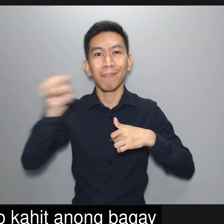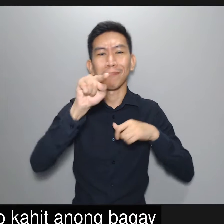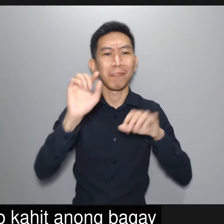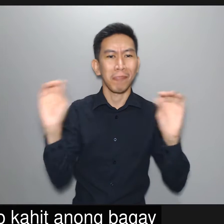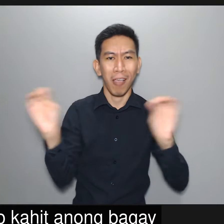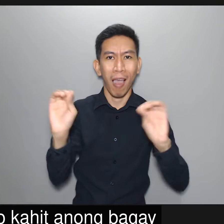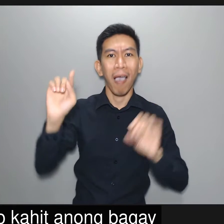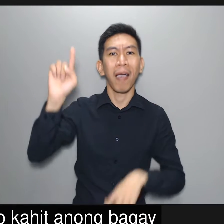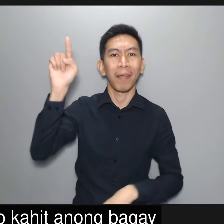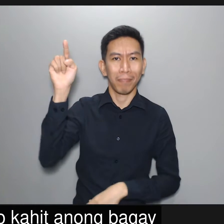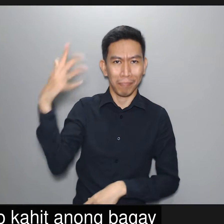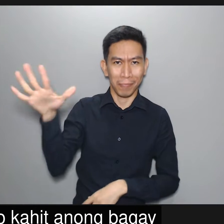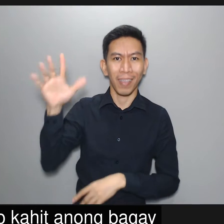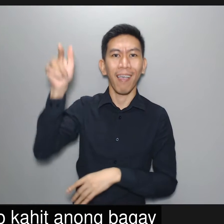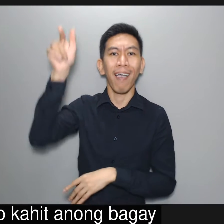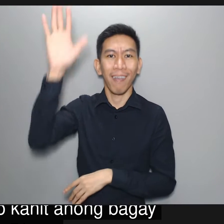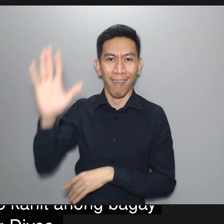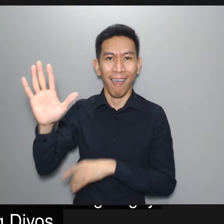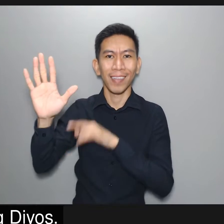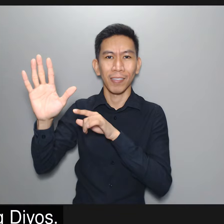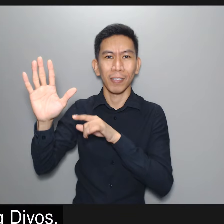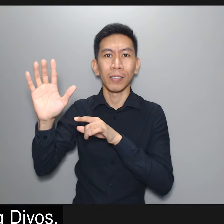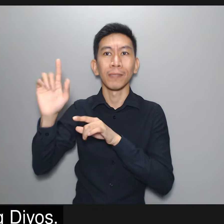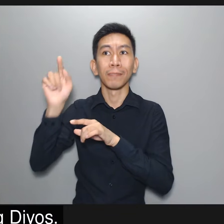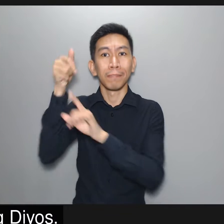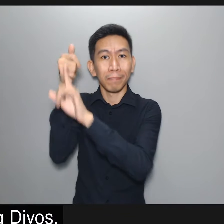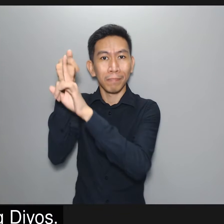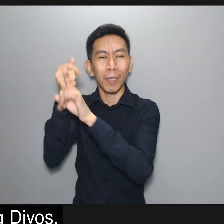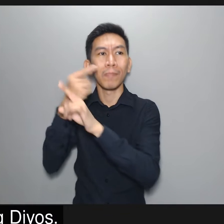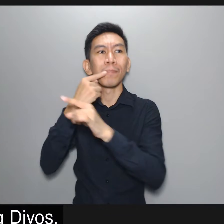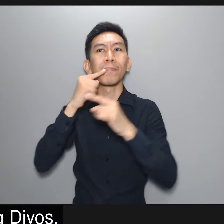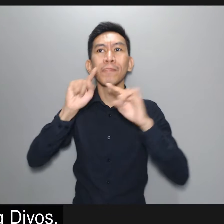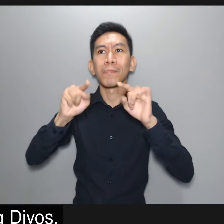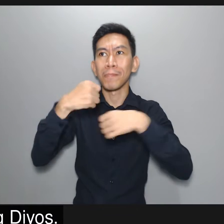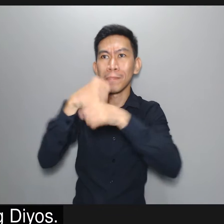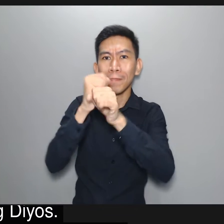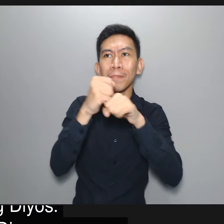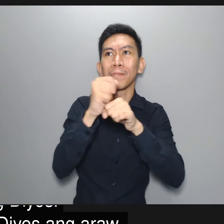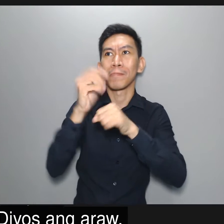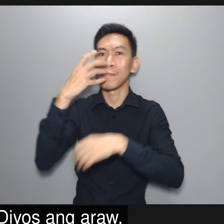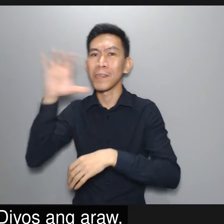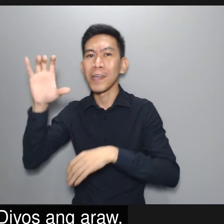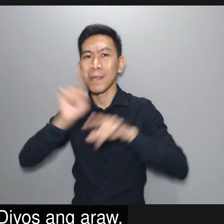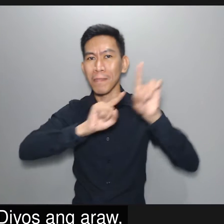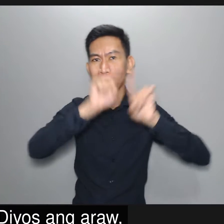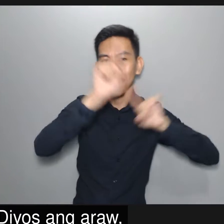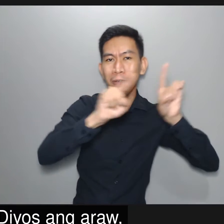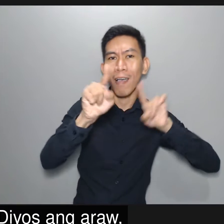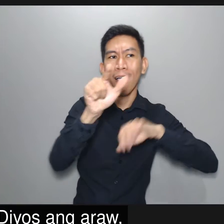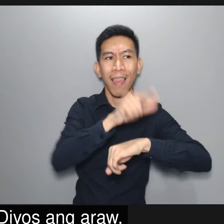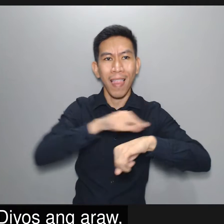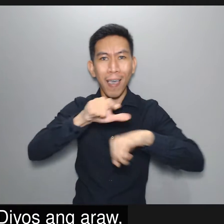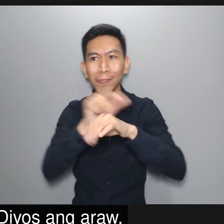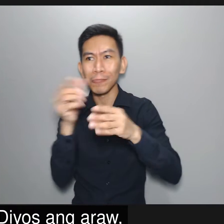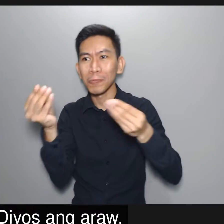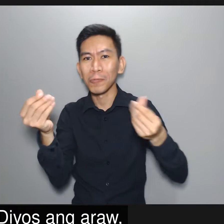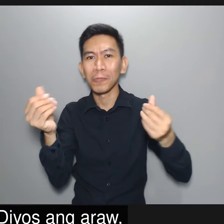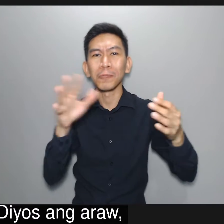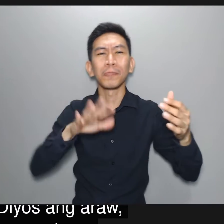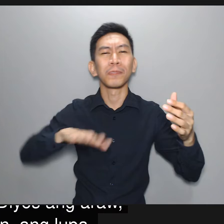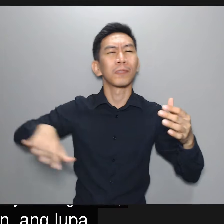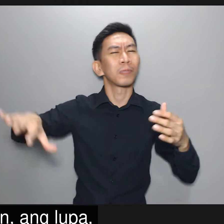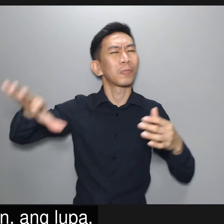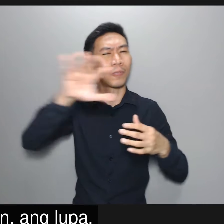Tapos nilikha ng Diyos ang araw, ang mga bituin, ang lupa at ang lahat ng mga bagay sa